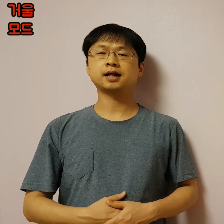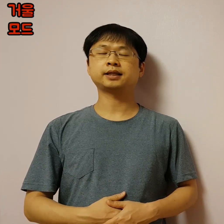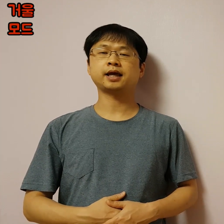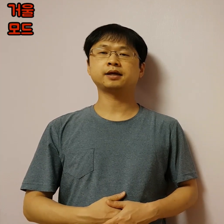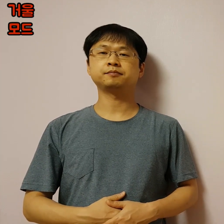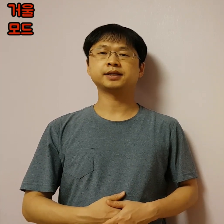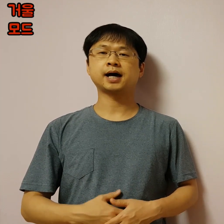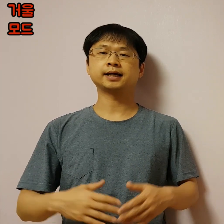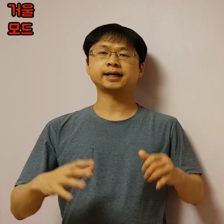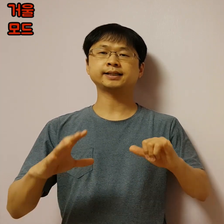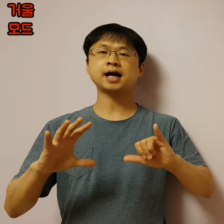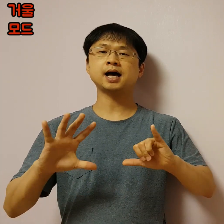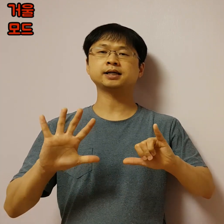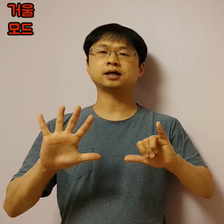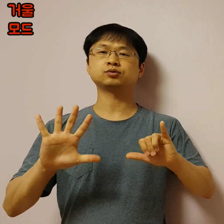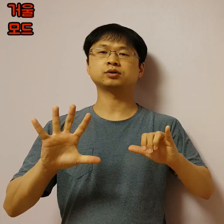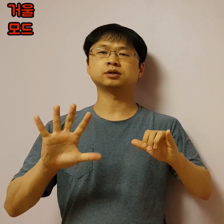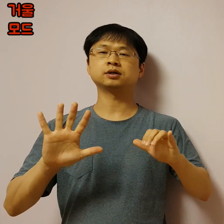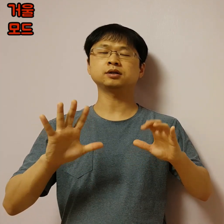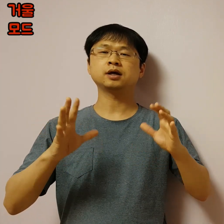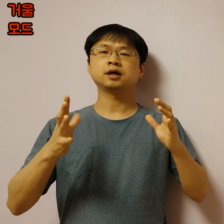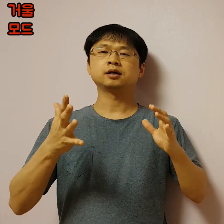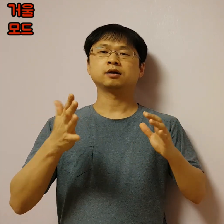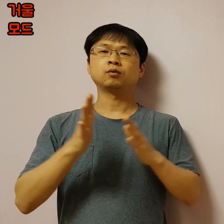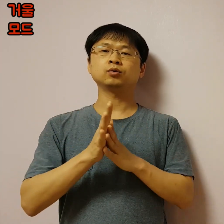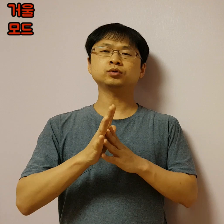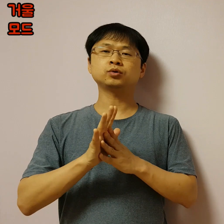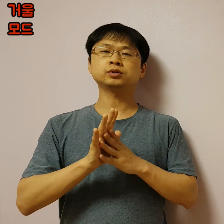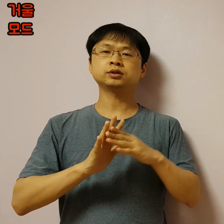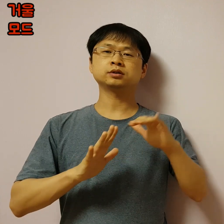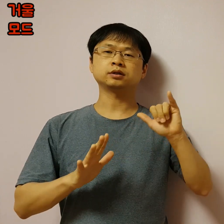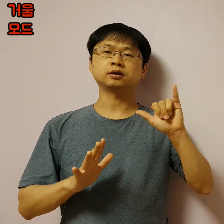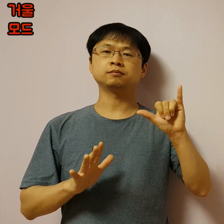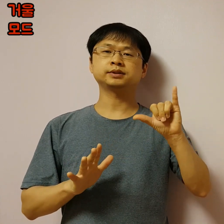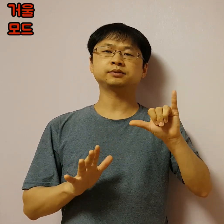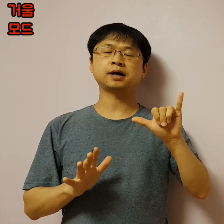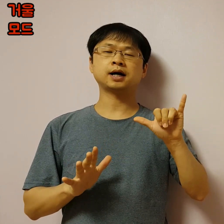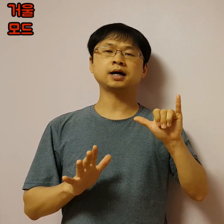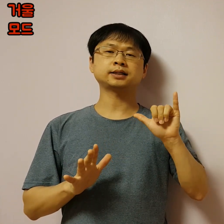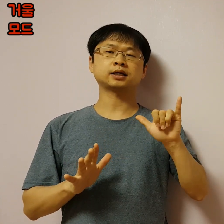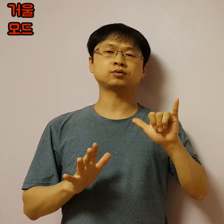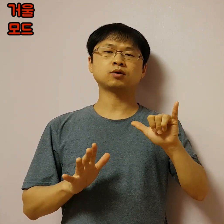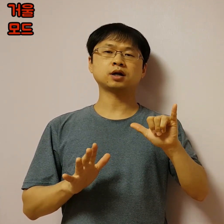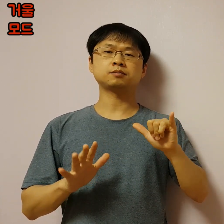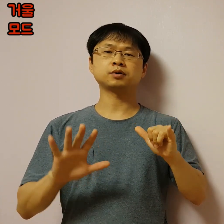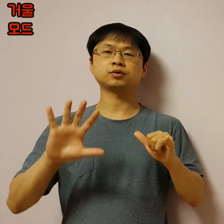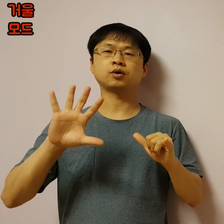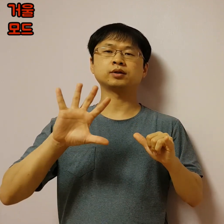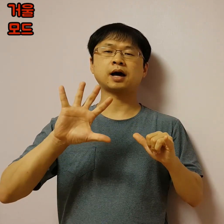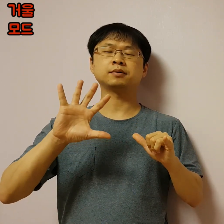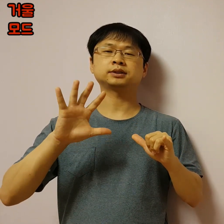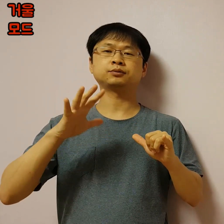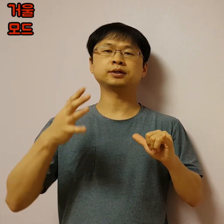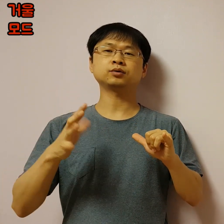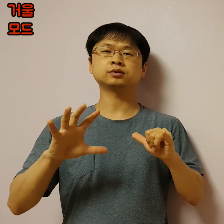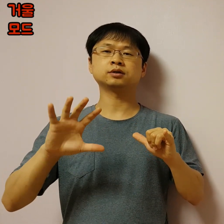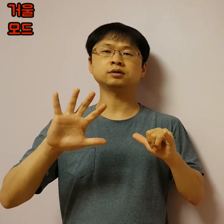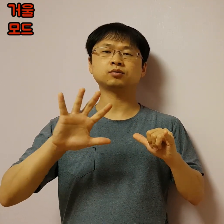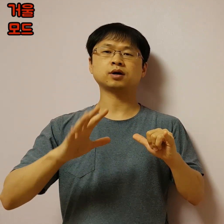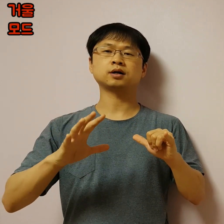알아갈 때입니다. 세상이라는 수어는 오른손은 엄지와 새끼손가락을 펴고요. 나머지 왼손은 손가락을